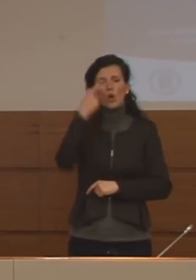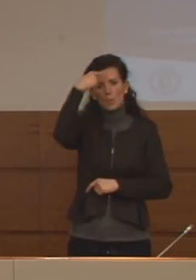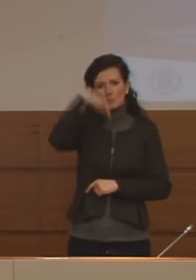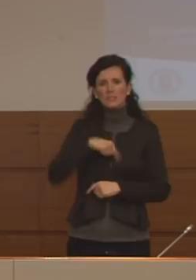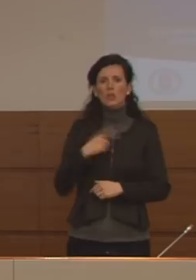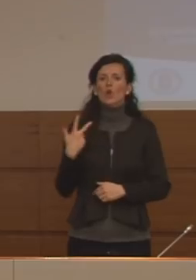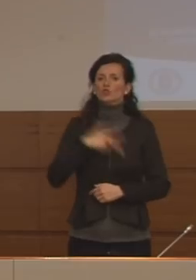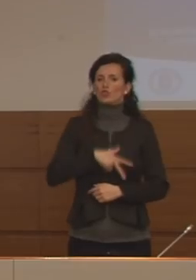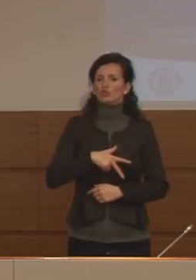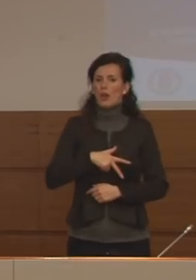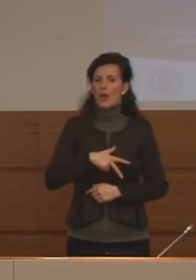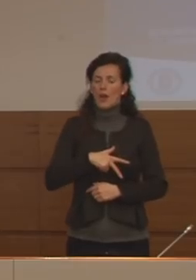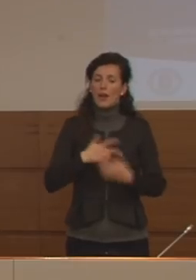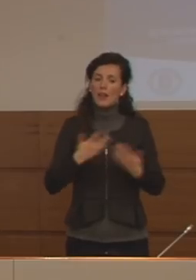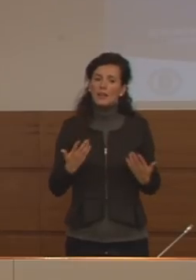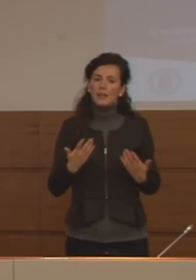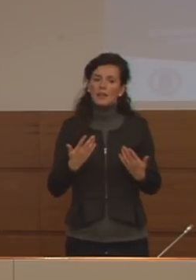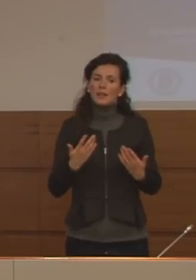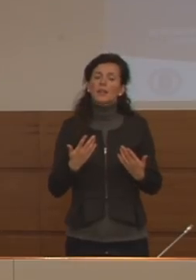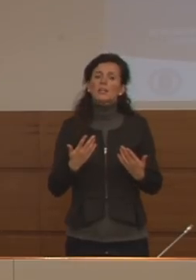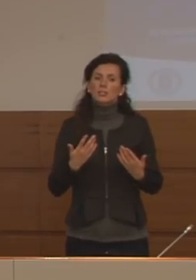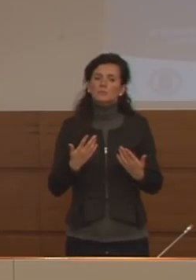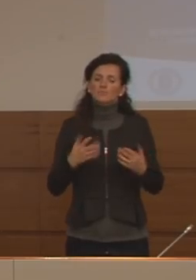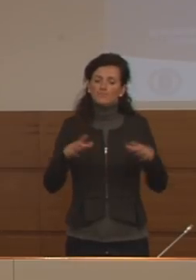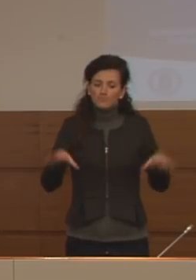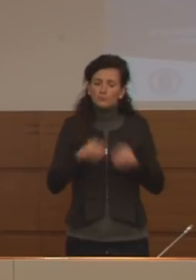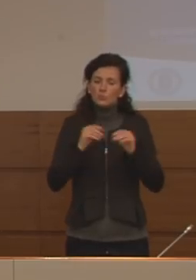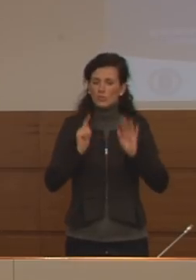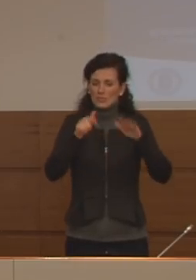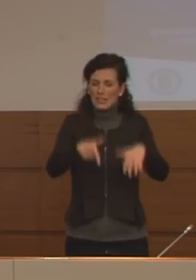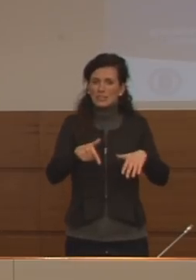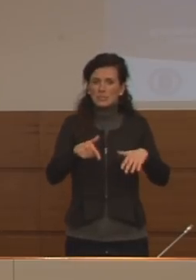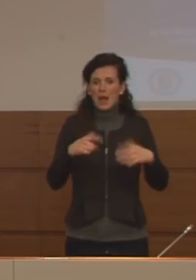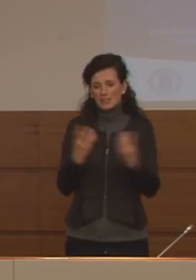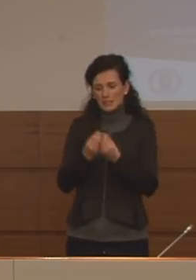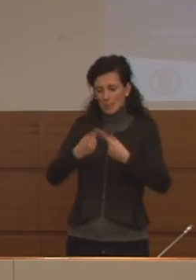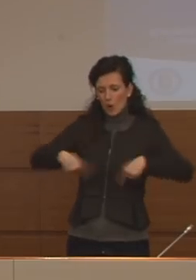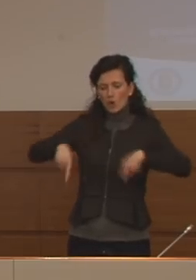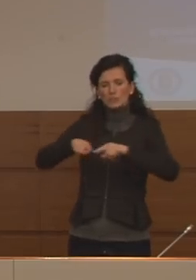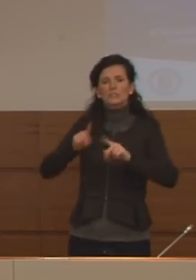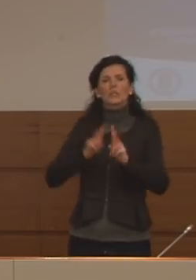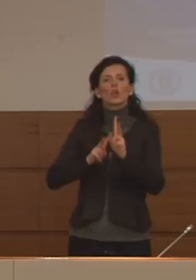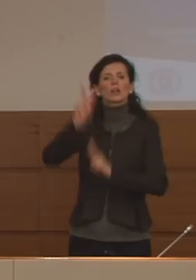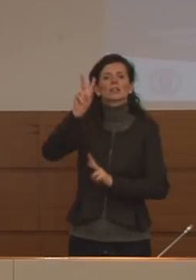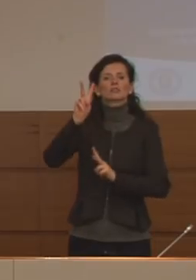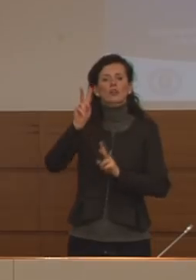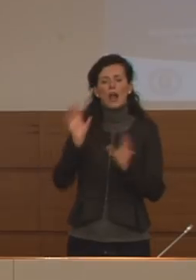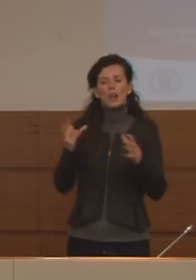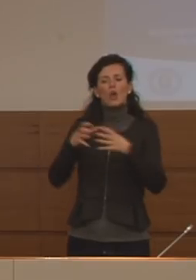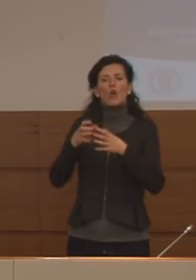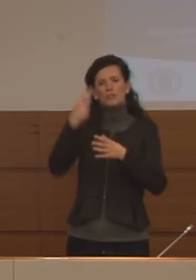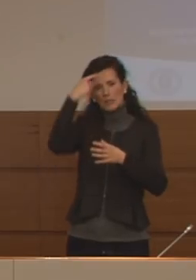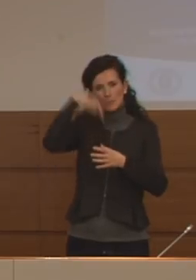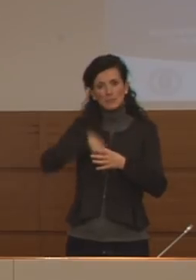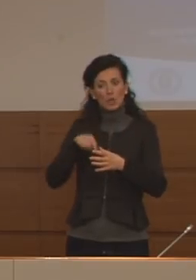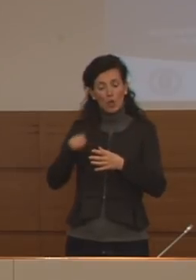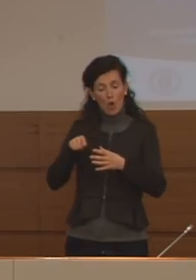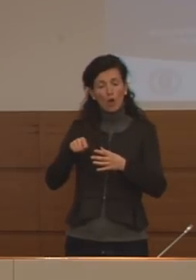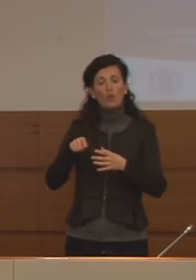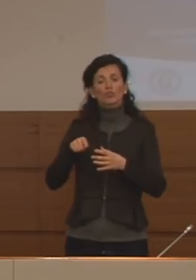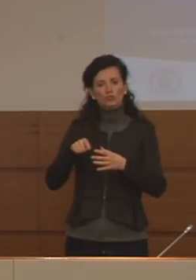offriremo la prossima settimana assieme al consiglio nazionale dell'ordine degli psicologi un